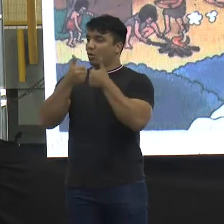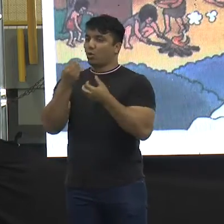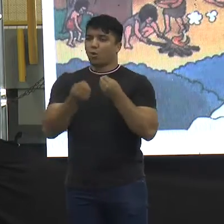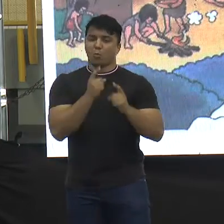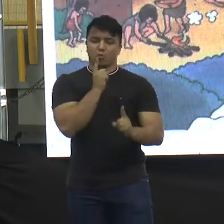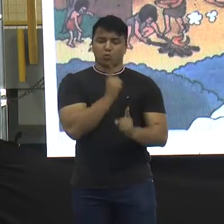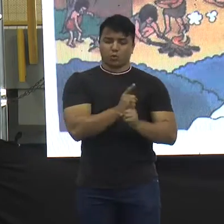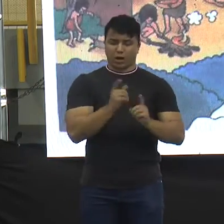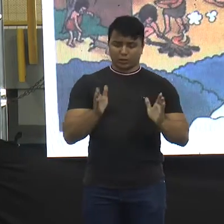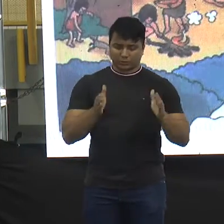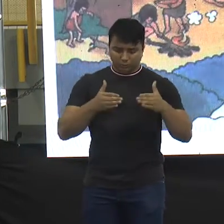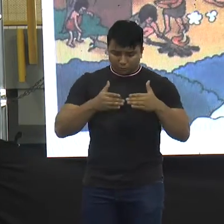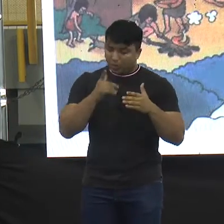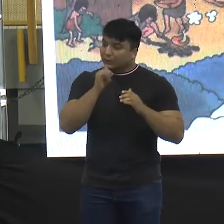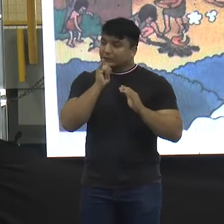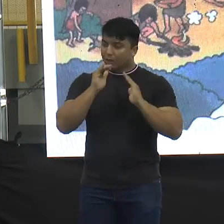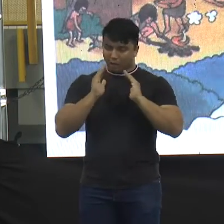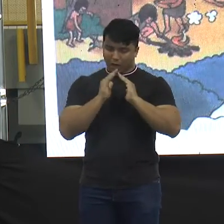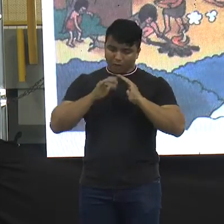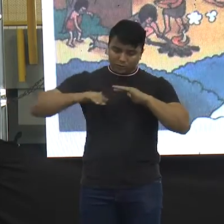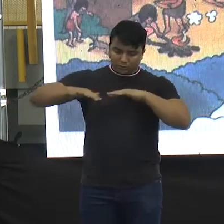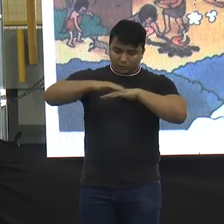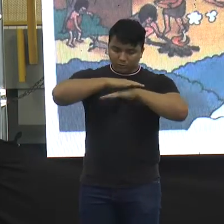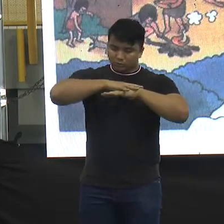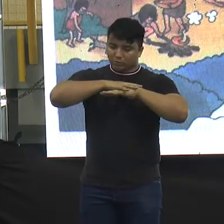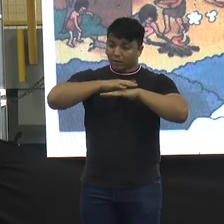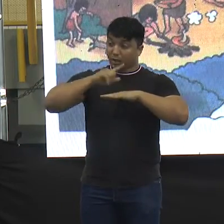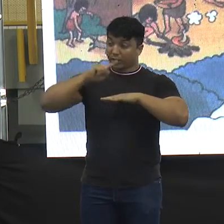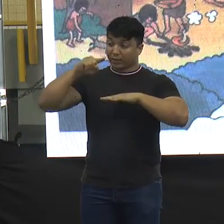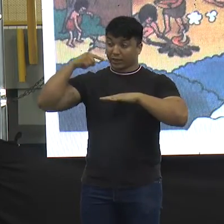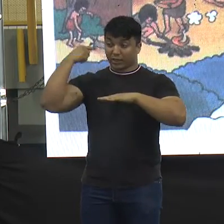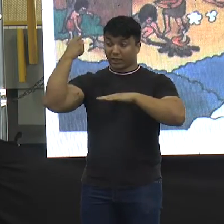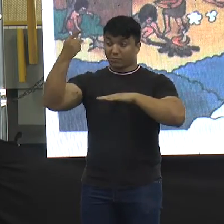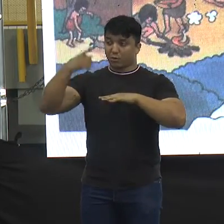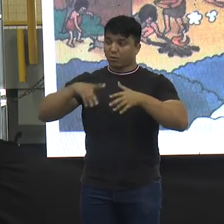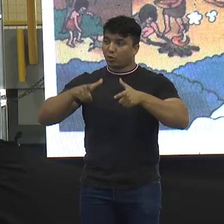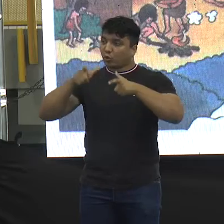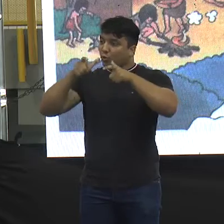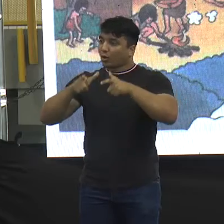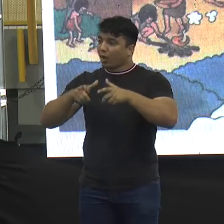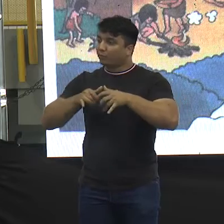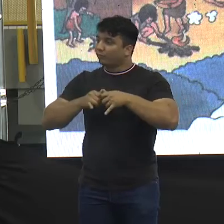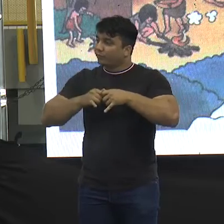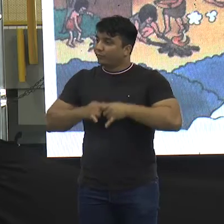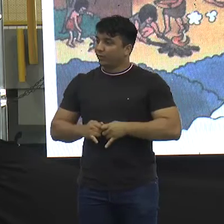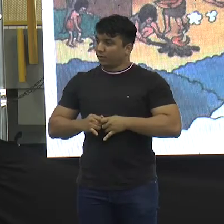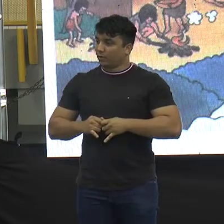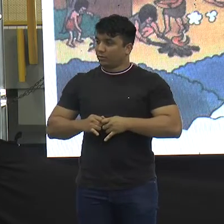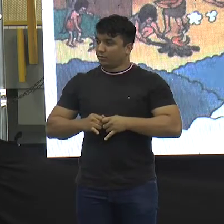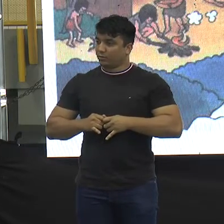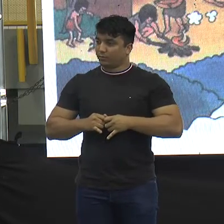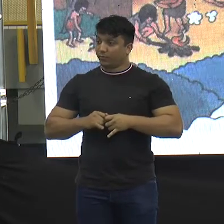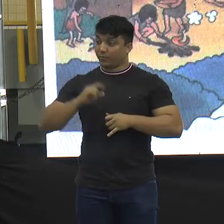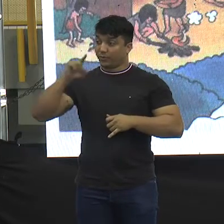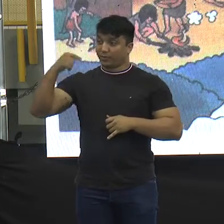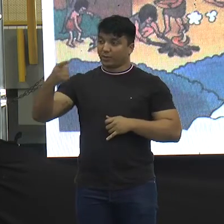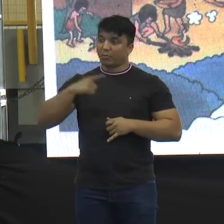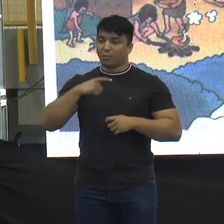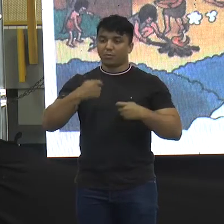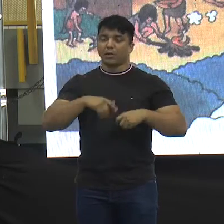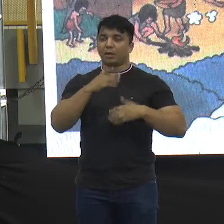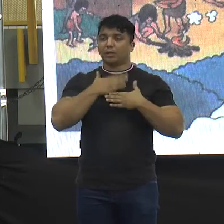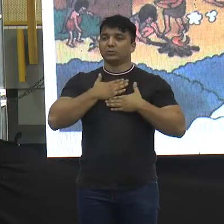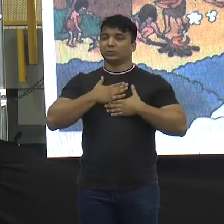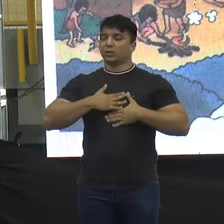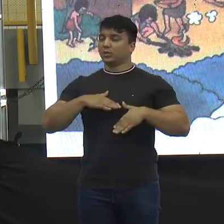porque saímos do nomadismo e começamos a nos fixar em determinados locais. Aí vem o que? O